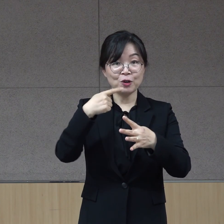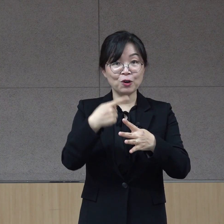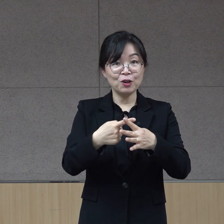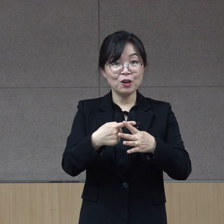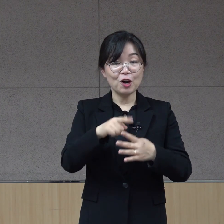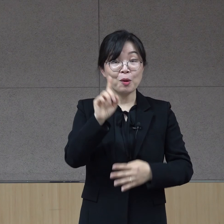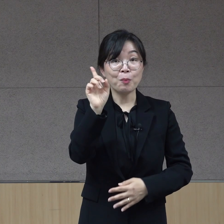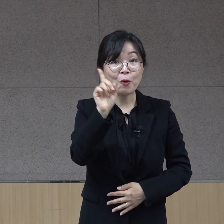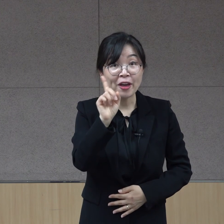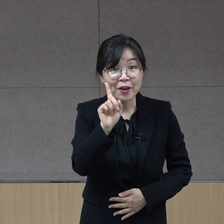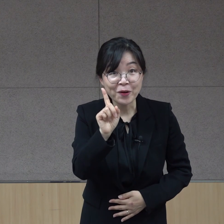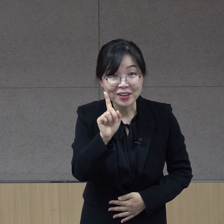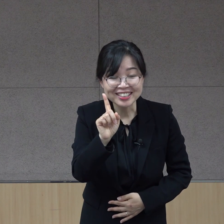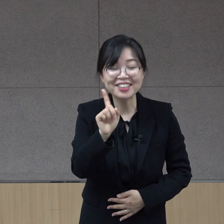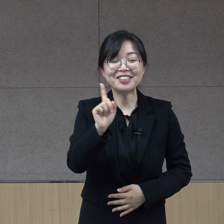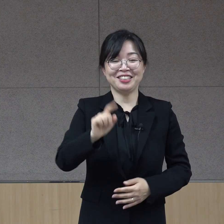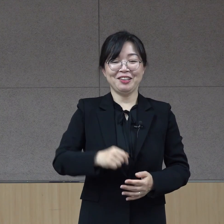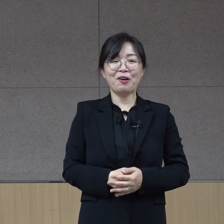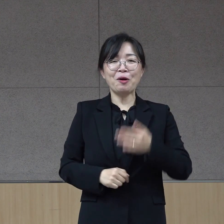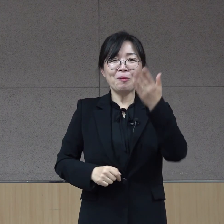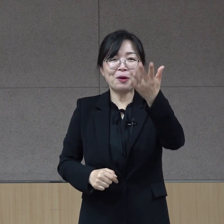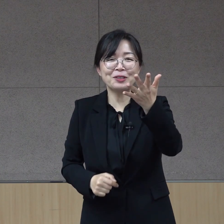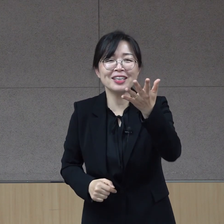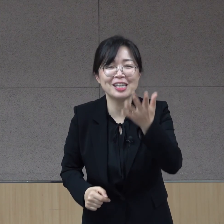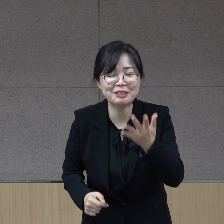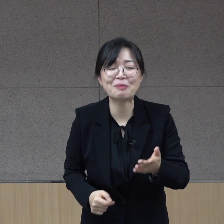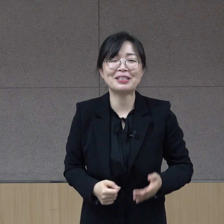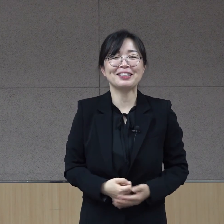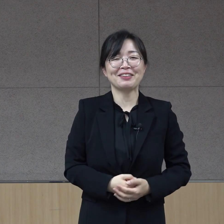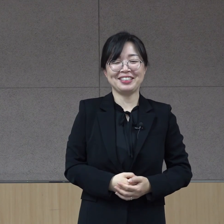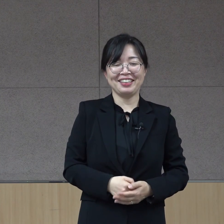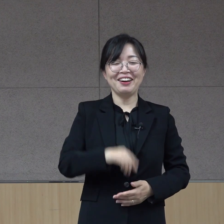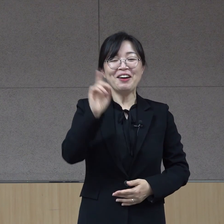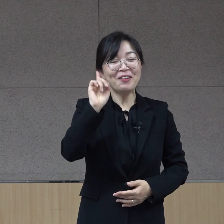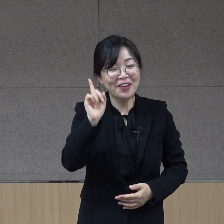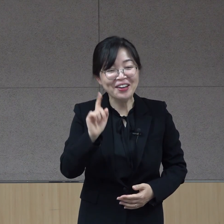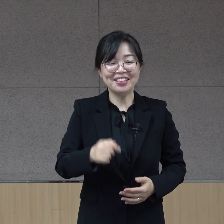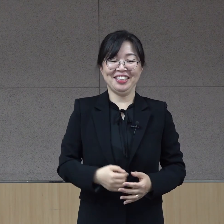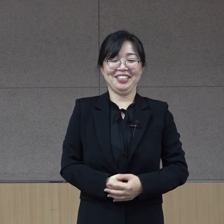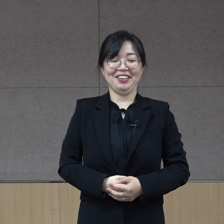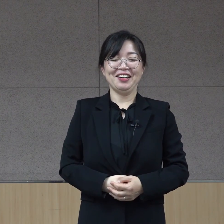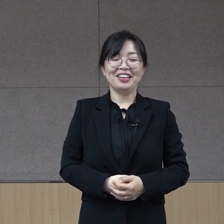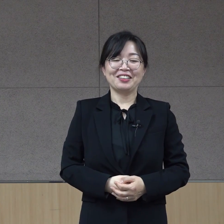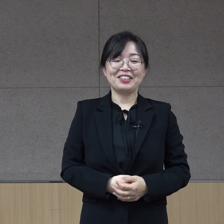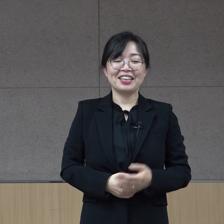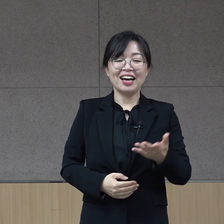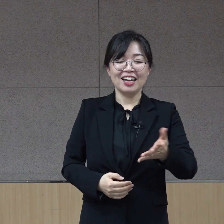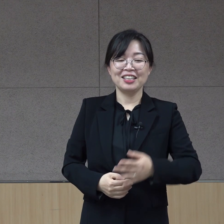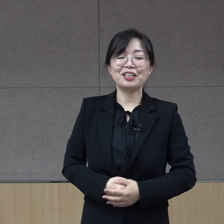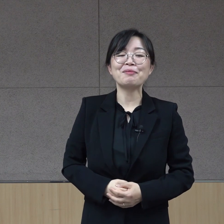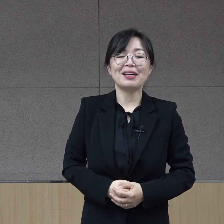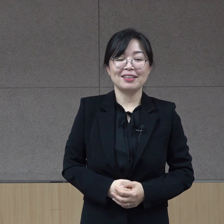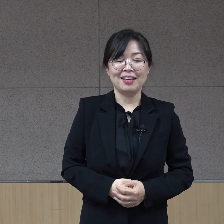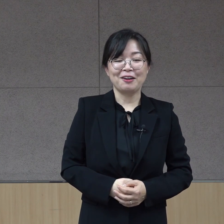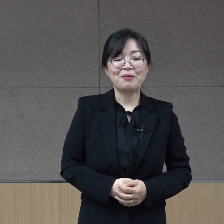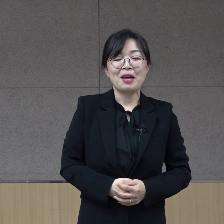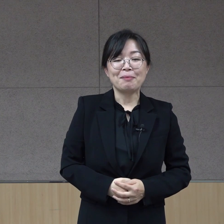계절 뭐예요? 그렇죠. 표정이 갈수록 발전하고 있어요. 뭐예요? 그러겠죠. 그러니까 이렇게 말하네요.